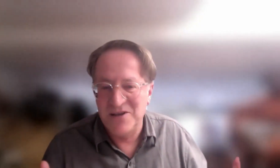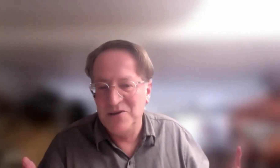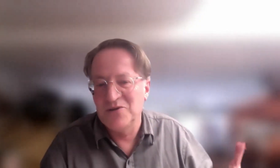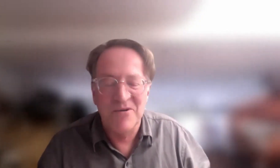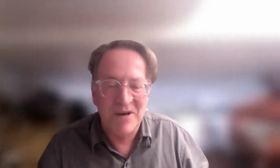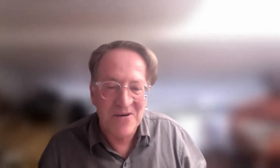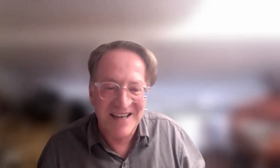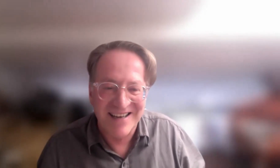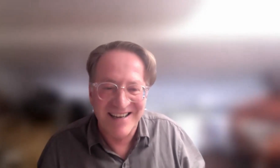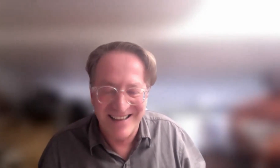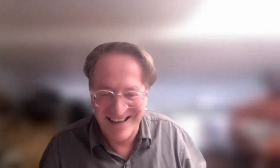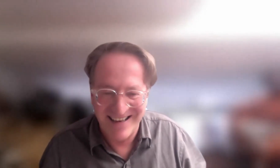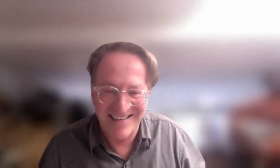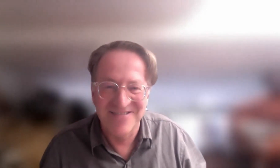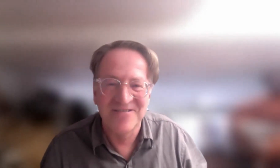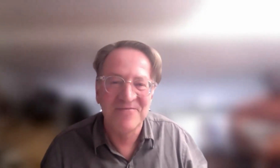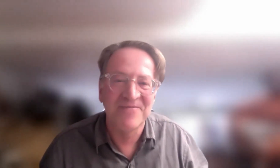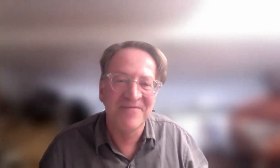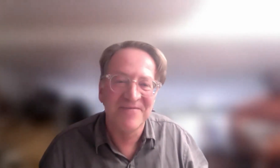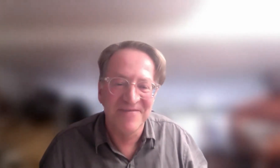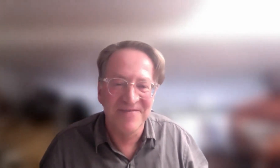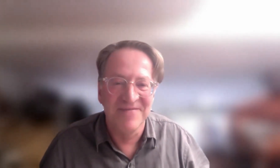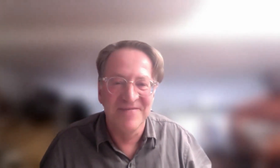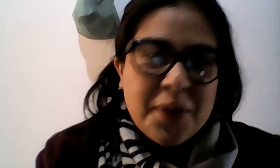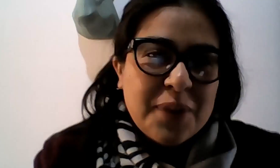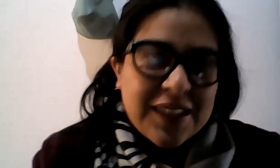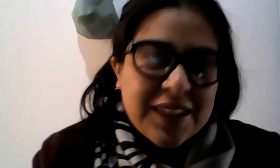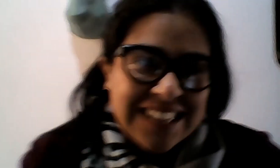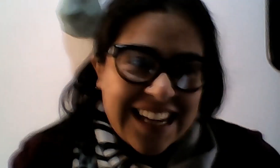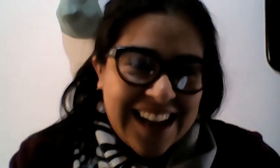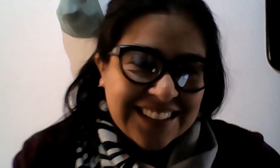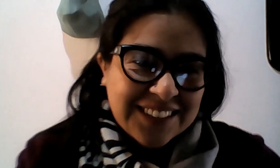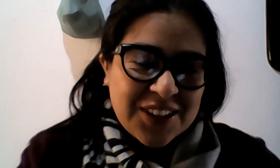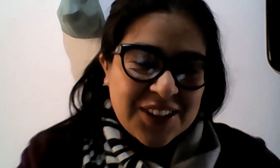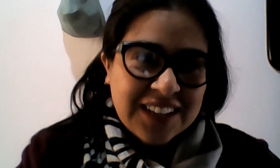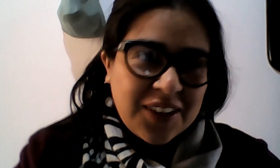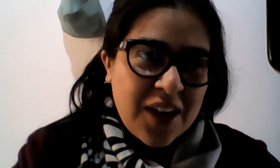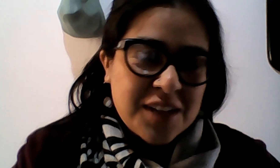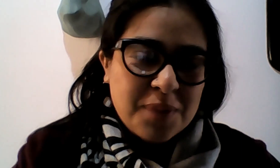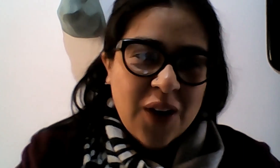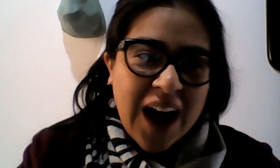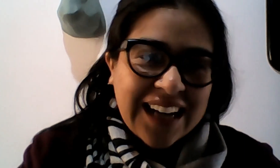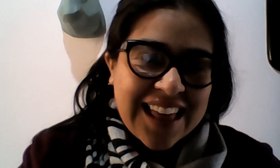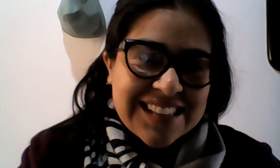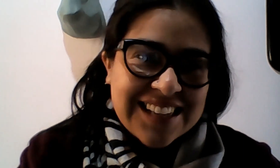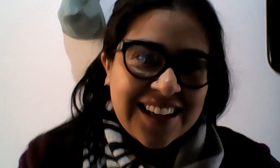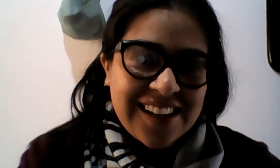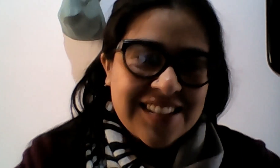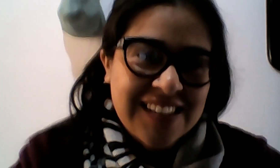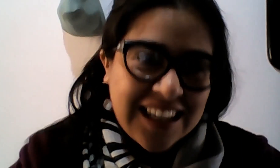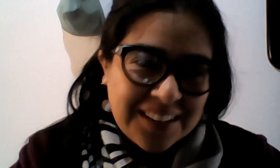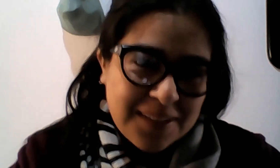Te cedo entonces la palabra, Tatiana. Bueno, muy buenos días a todos y a todas. Primero,